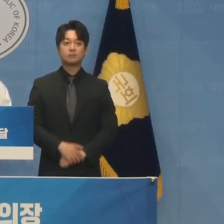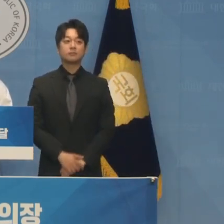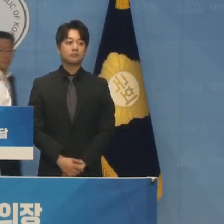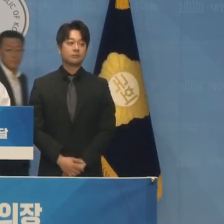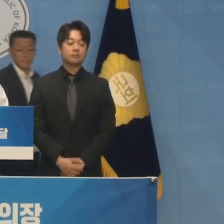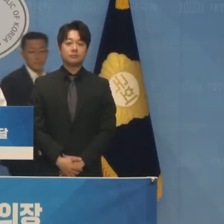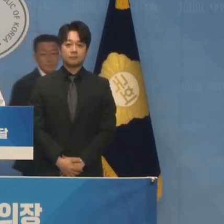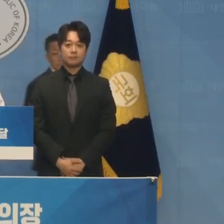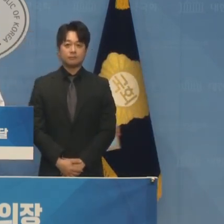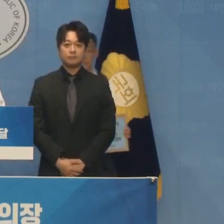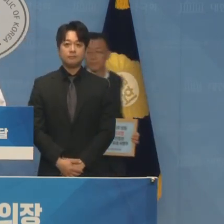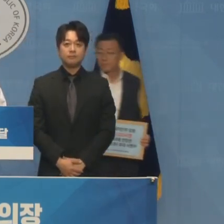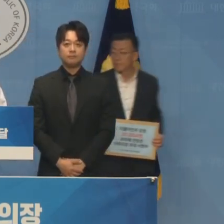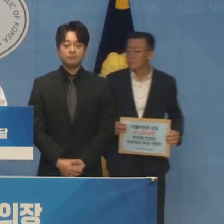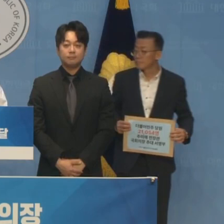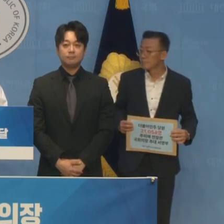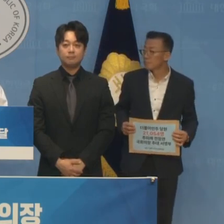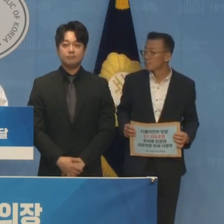아